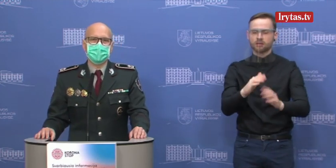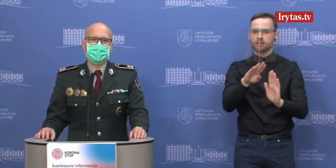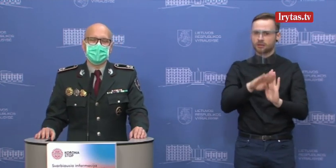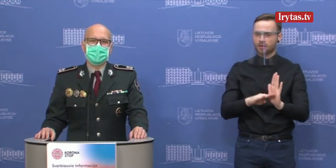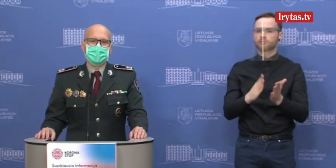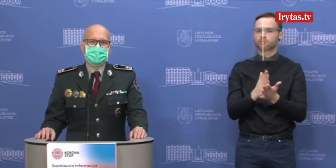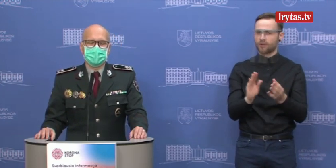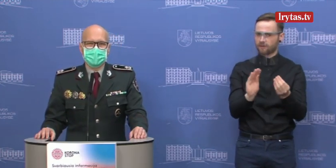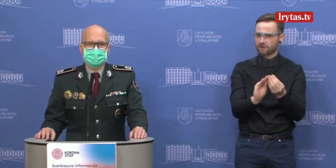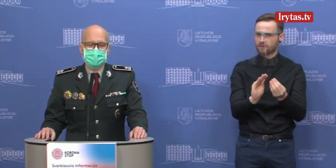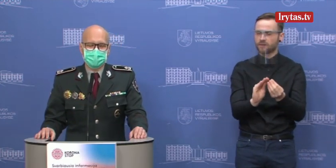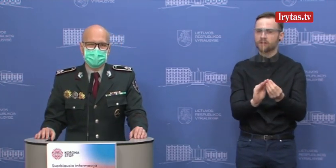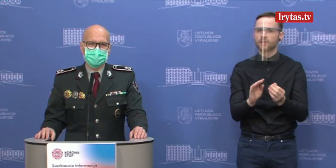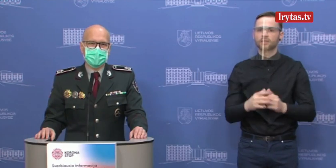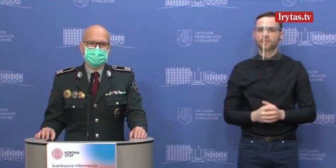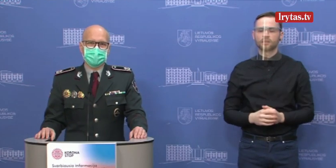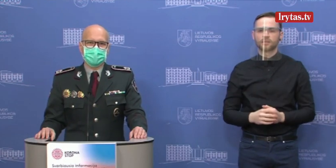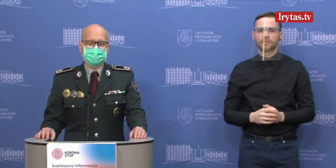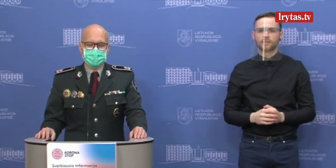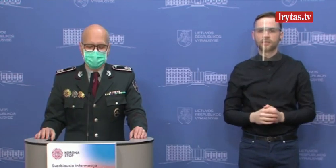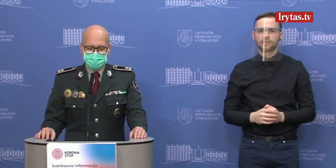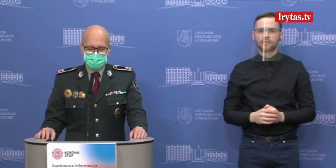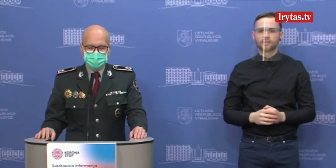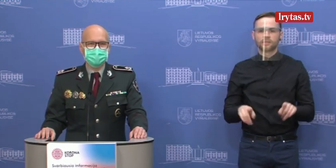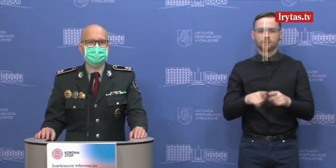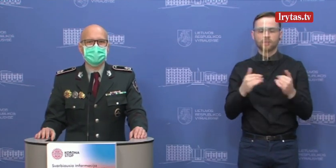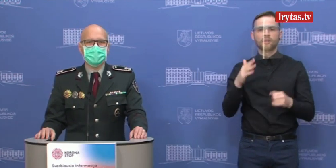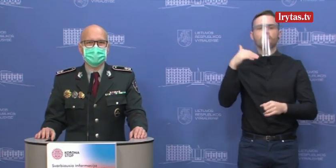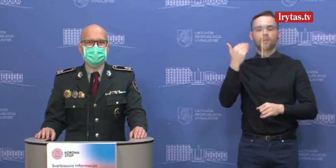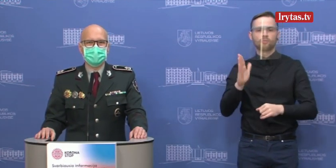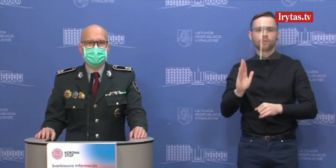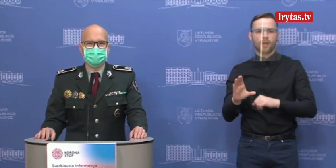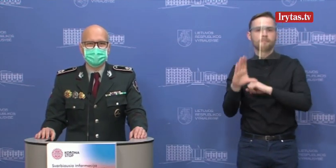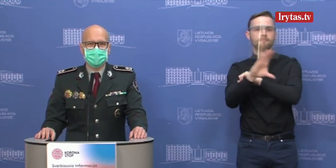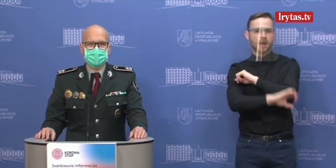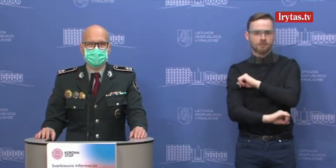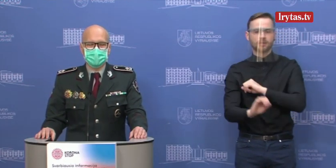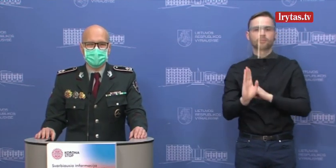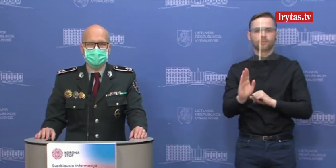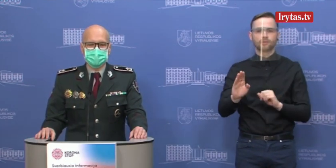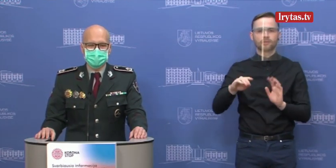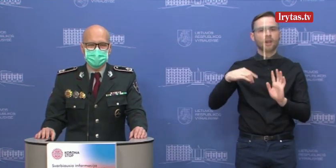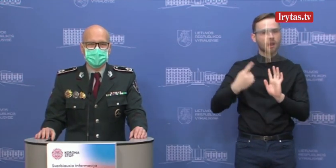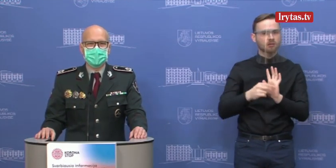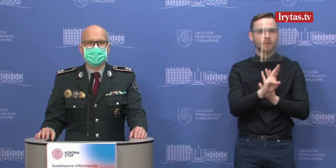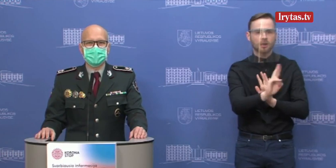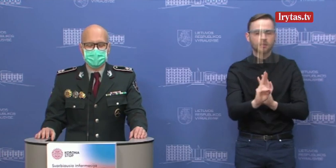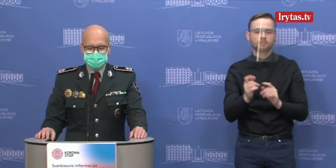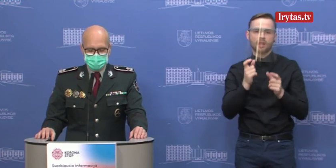pati. Ir savo pasisakymo pabaigoje pasistengsiu atsakyti į